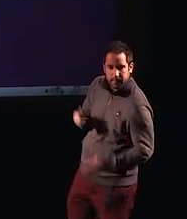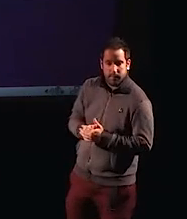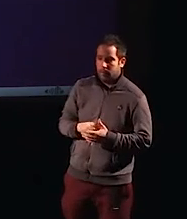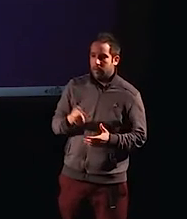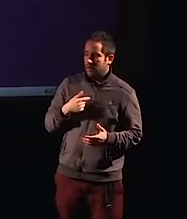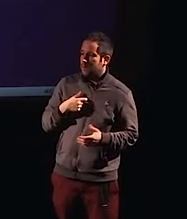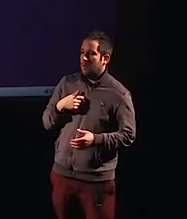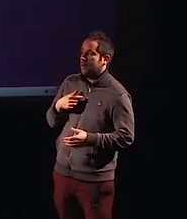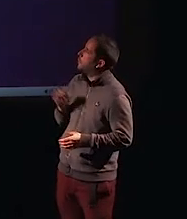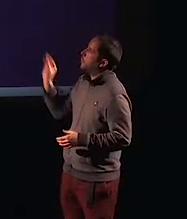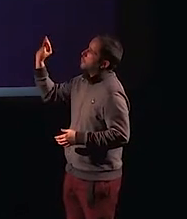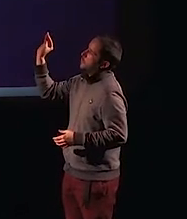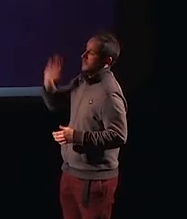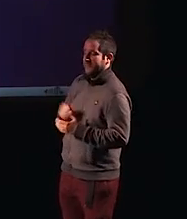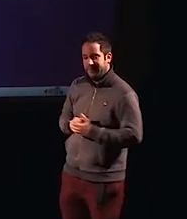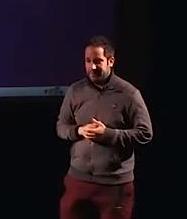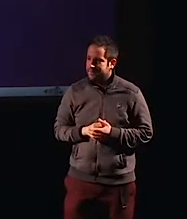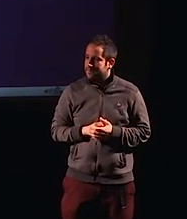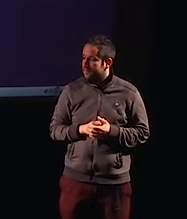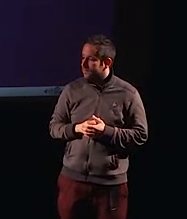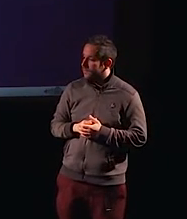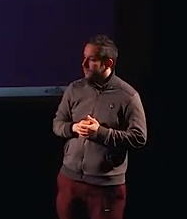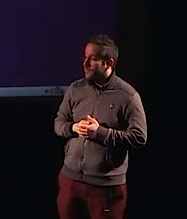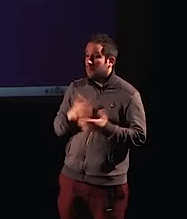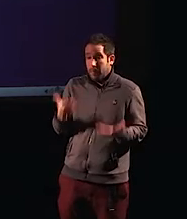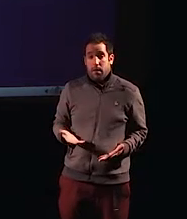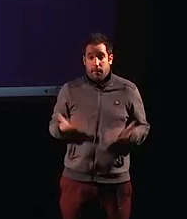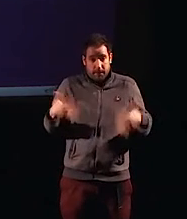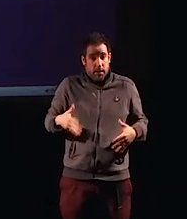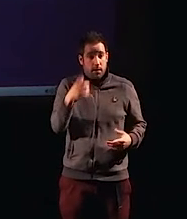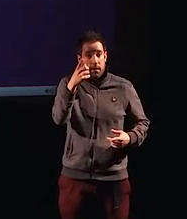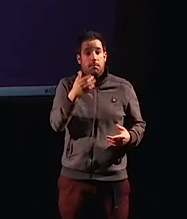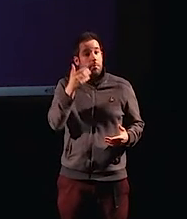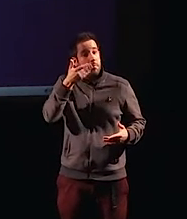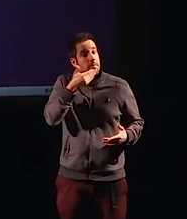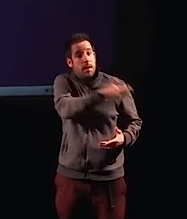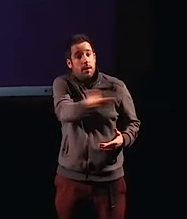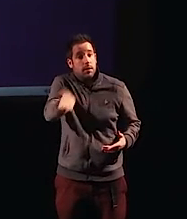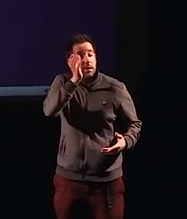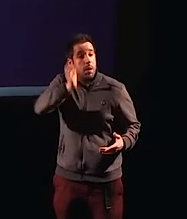c'est moi qui lui fais un bisou. On peut passer donc du coup aux questions. Merci de m'avoir écouté.